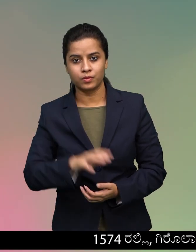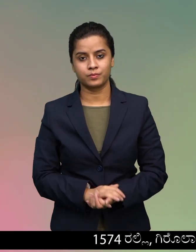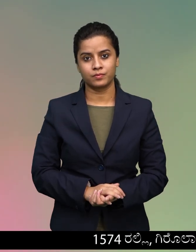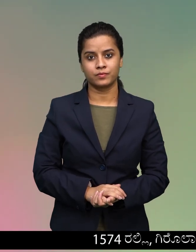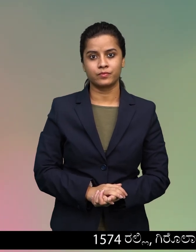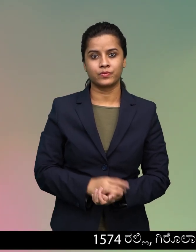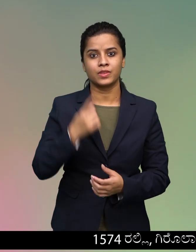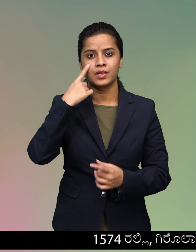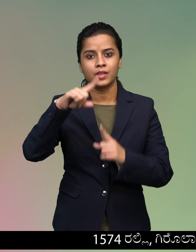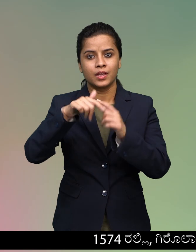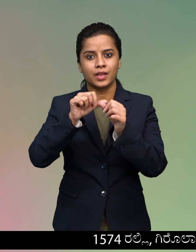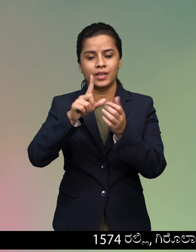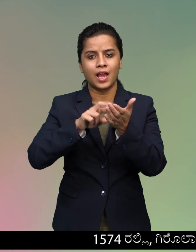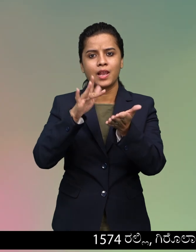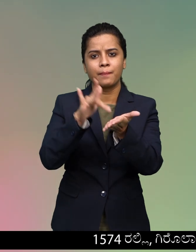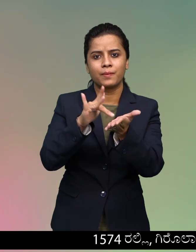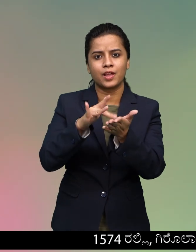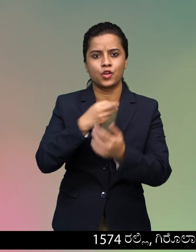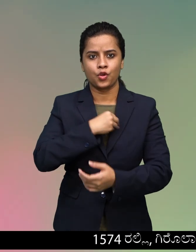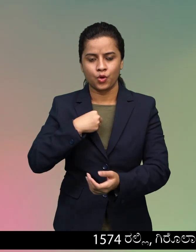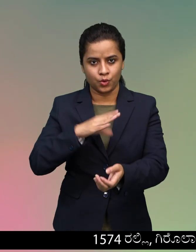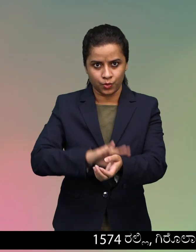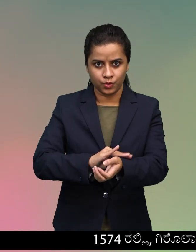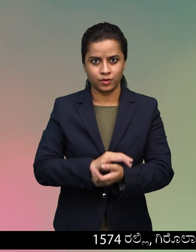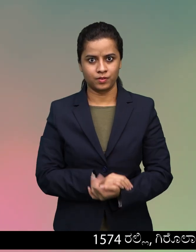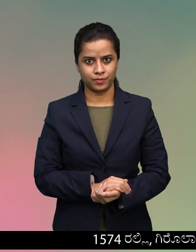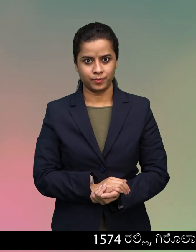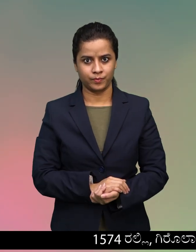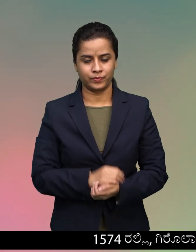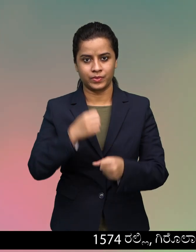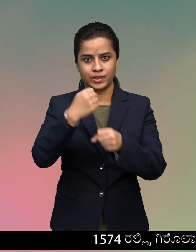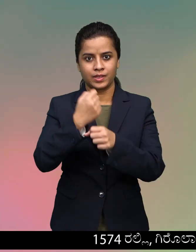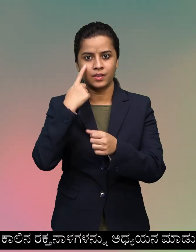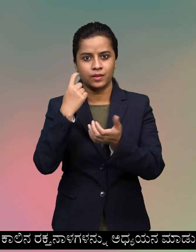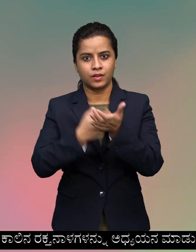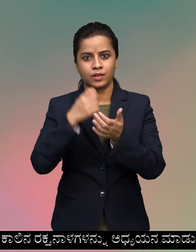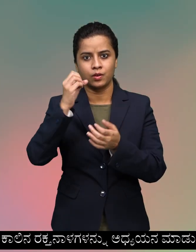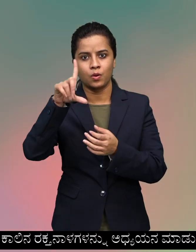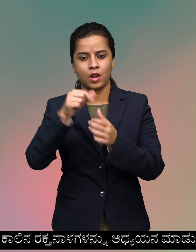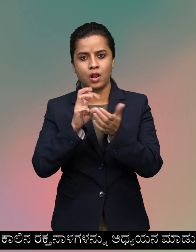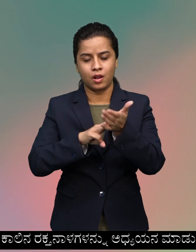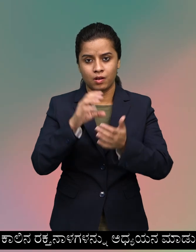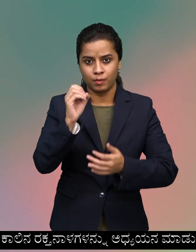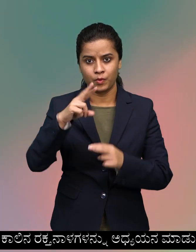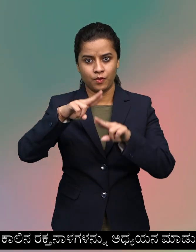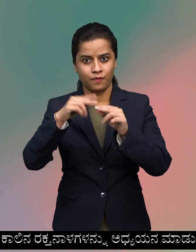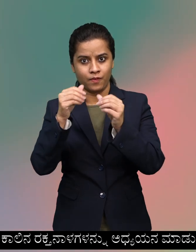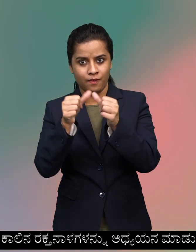1574ರಲ್ಲಿ ಗಿರೋಲಾಮೋ ಫ್ಯಾಬ್ರಿಸ್ ಎಂಬ ಇಟಾಲಿಯನ್ ವೈದ್ಯನು ಕಾಲಿನ ರಕ್ತನಾಳಗಳನ್ನು ಅಧ್ಯಯನ